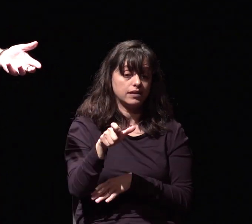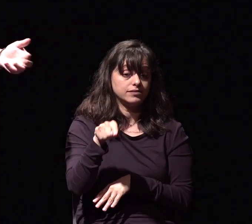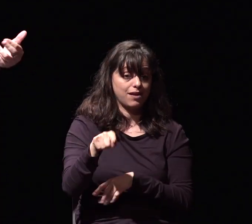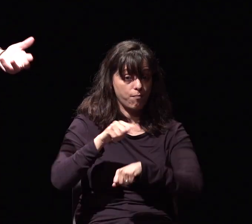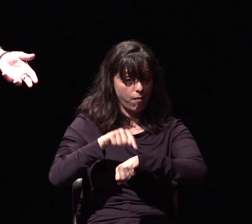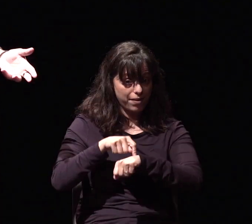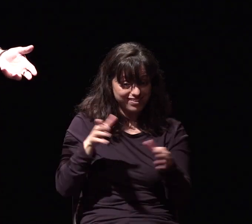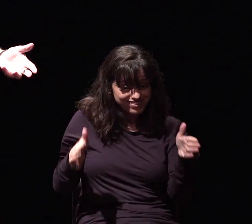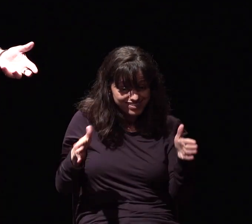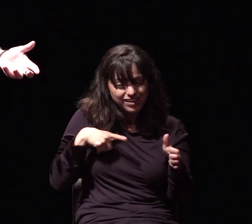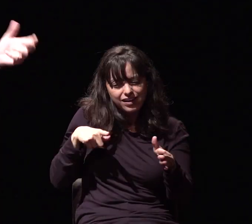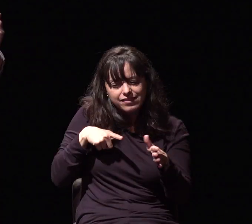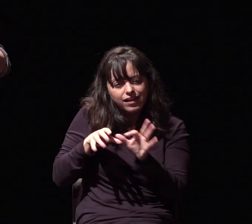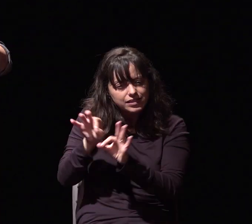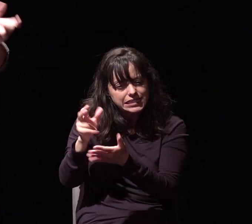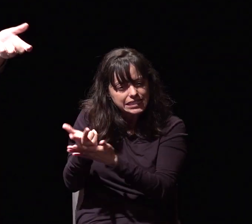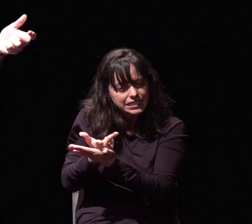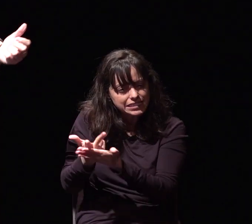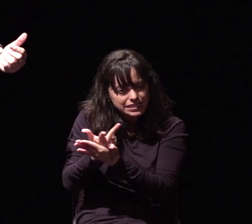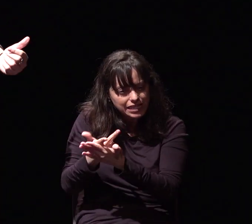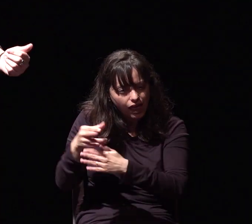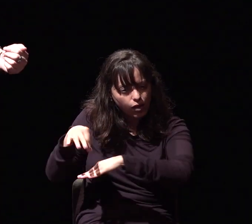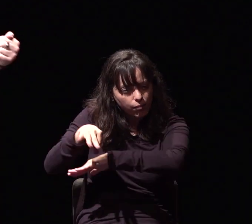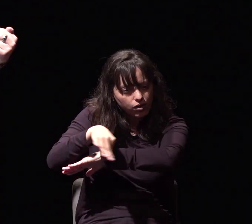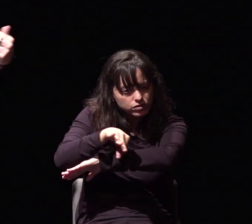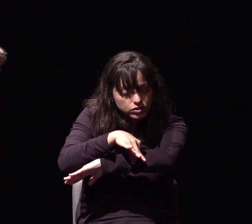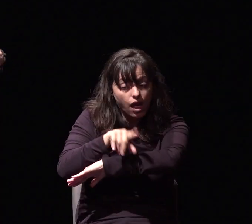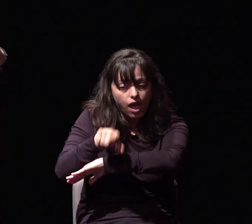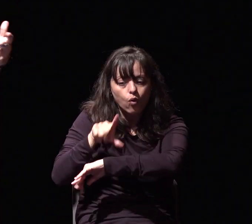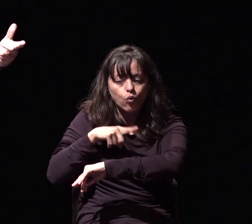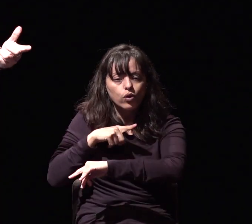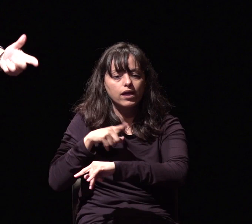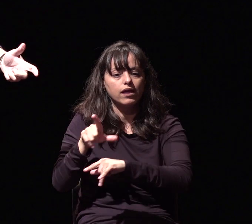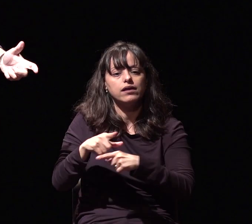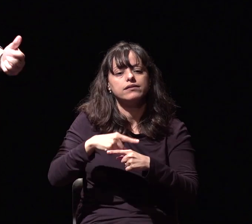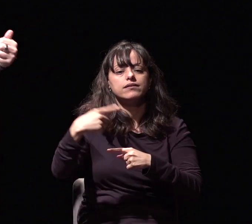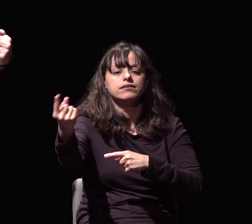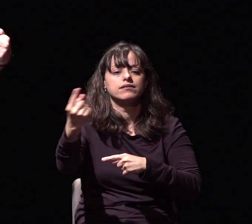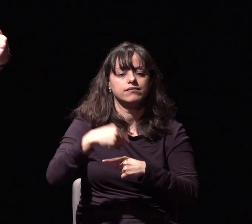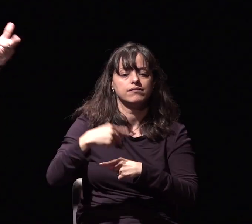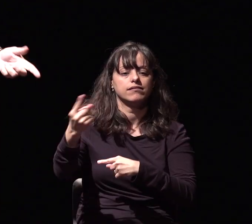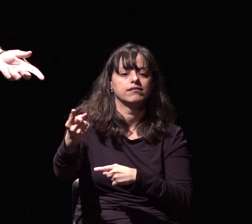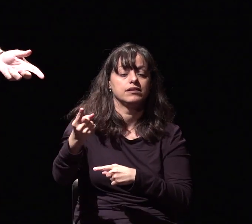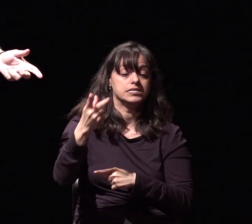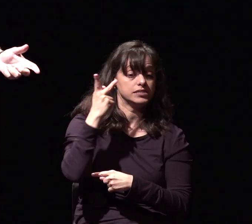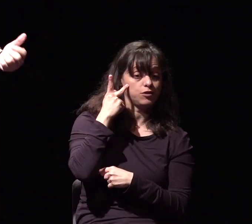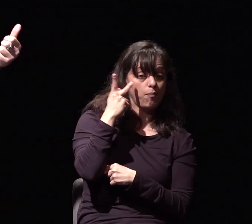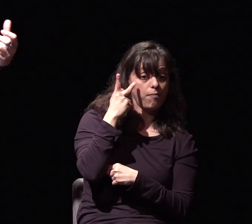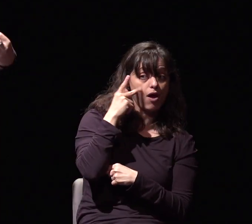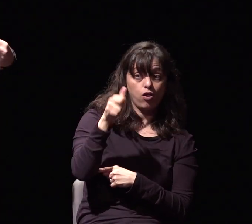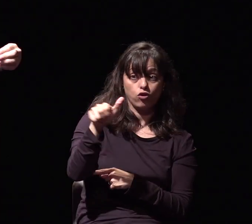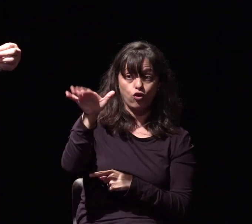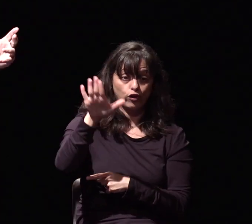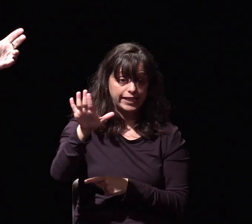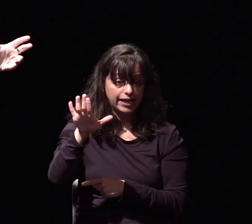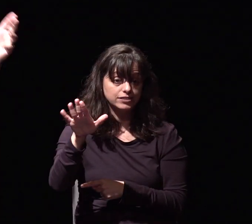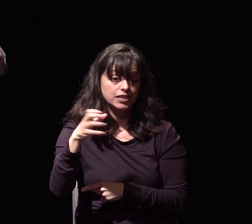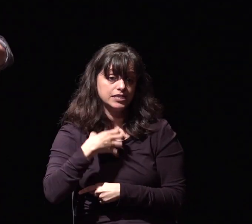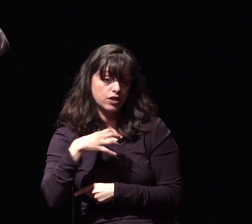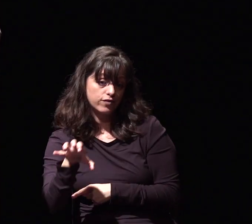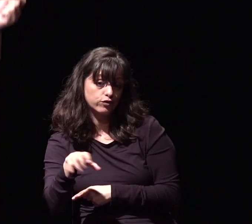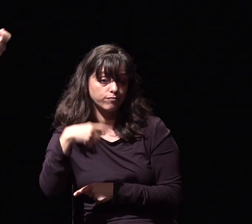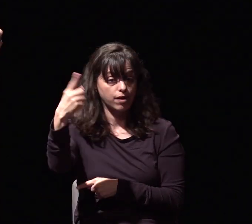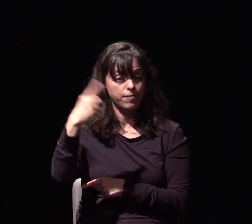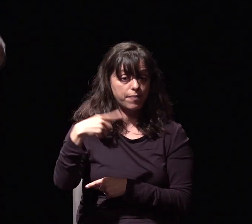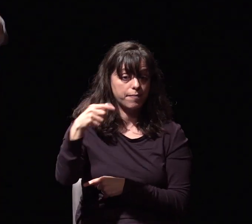projetando o MASP, a nova sede do MASP, é esse deslocamento da Lina Bobardi entre São Paulo, Salvador e o Nordeste. E é justamente um